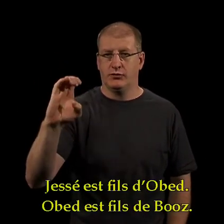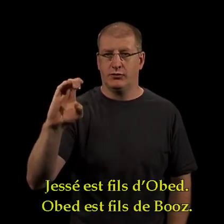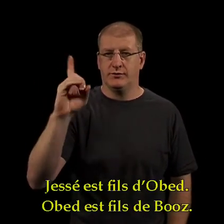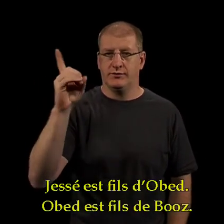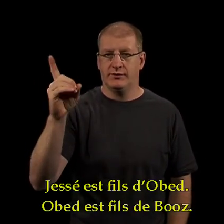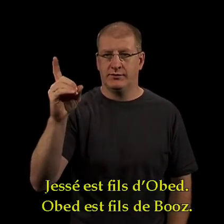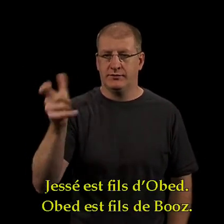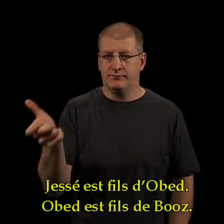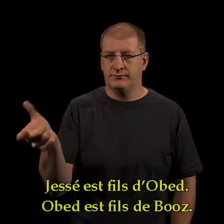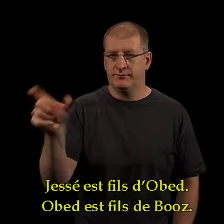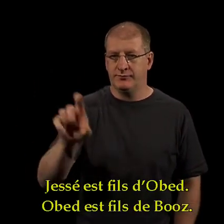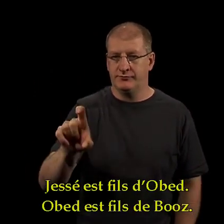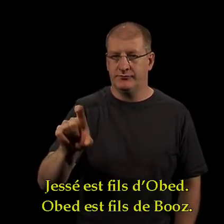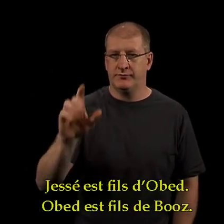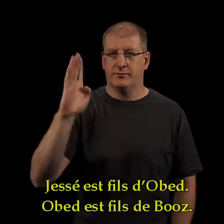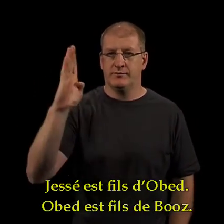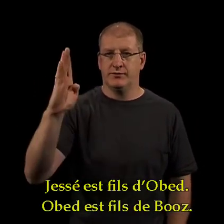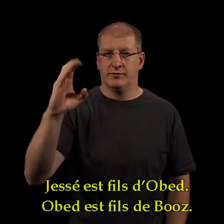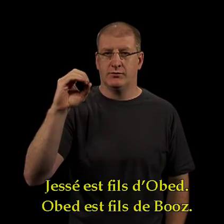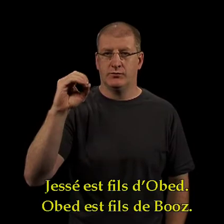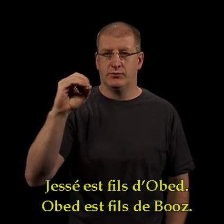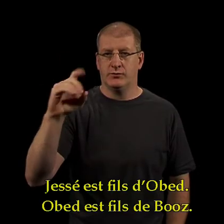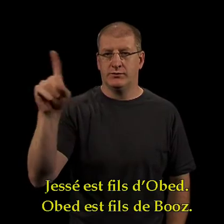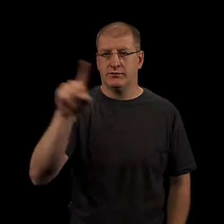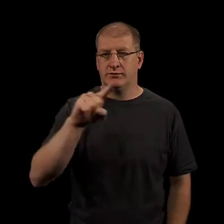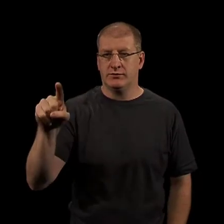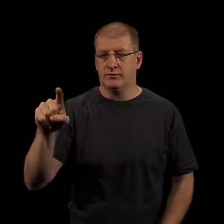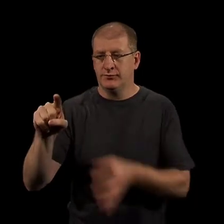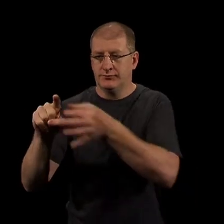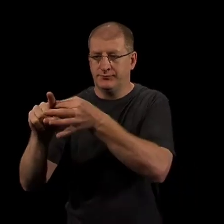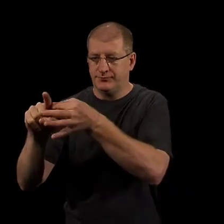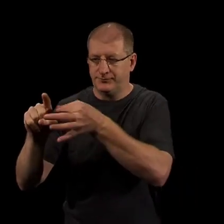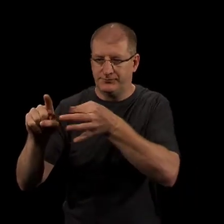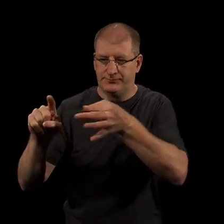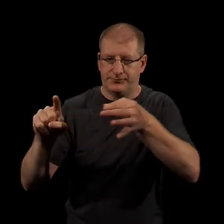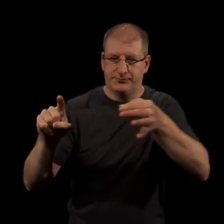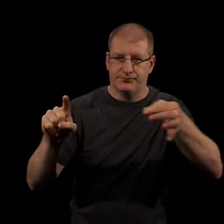Gessée est fils d'Obed. Obed est fils de Boz.